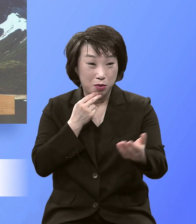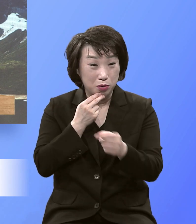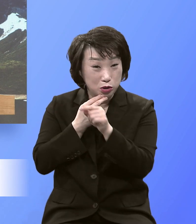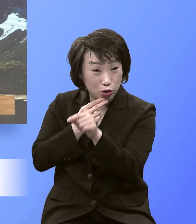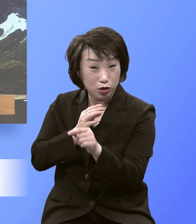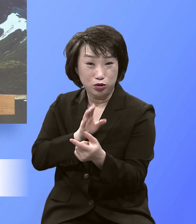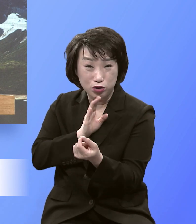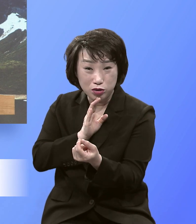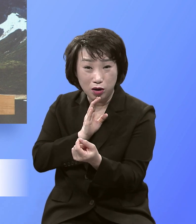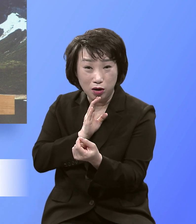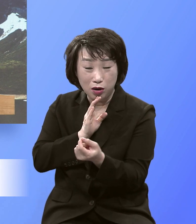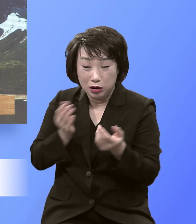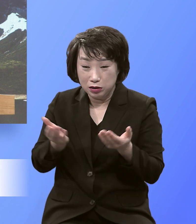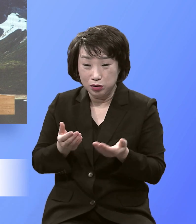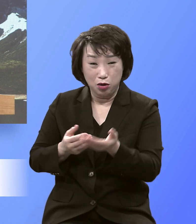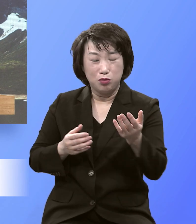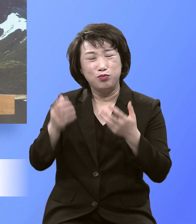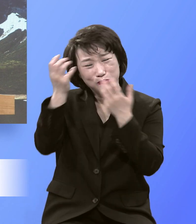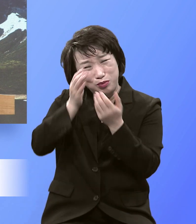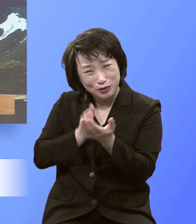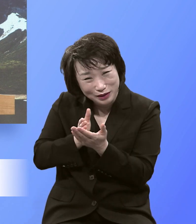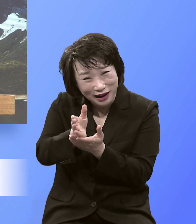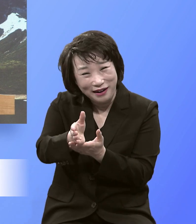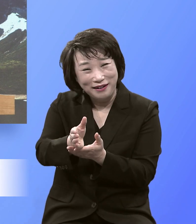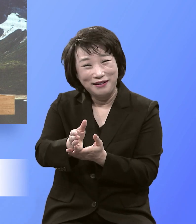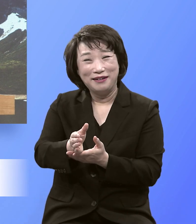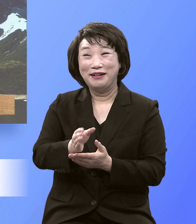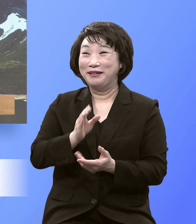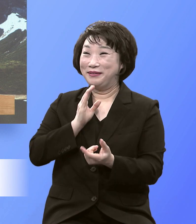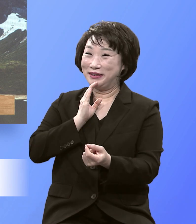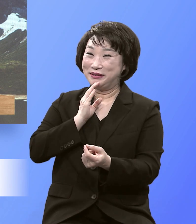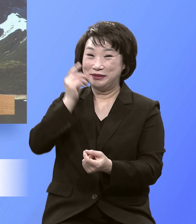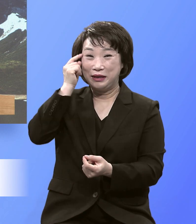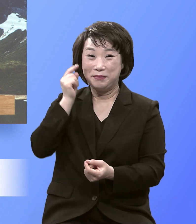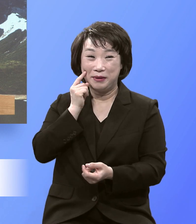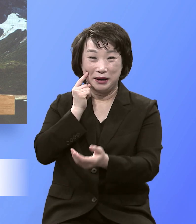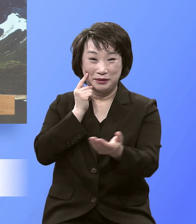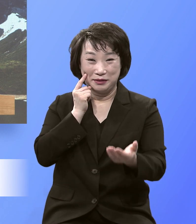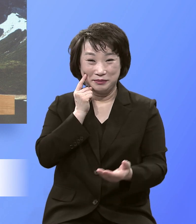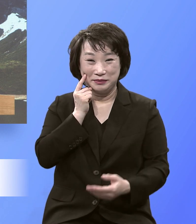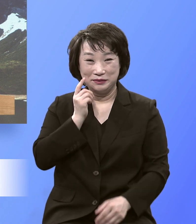할진데 어찌 안 미치겠는가 생각 한번 해보세요.